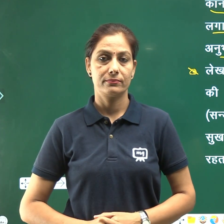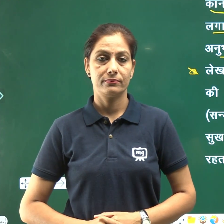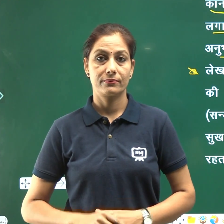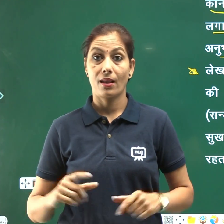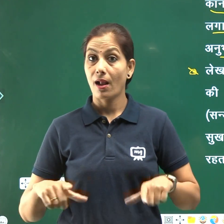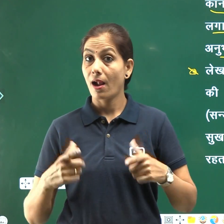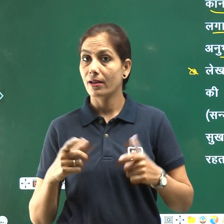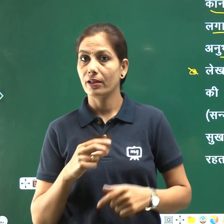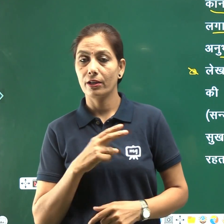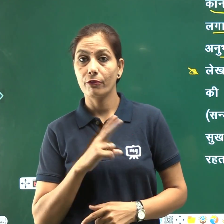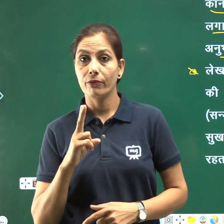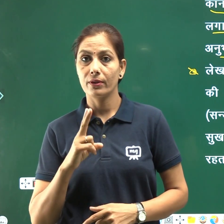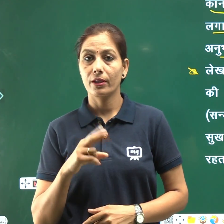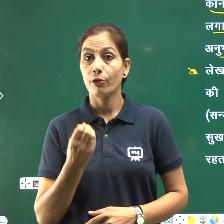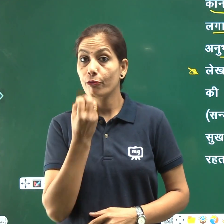शिरीष के फूल का